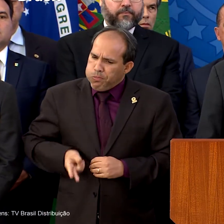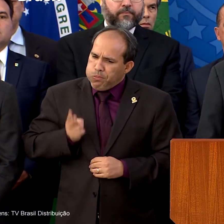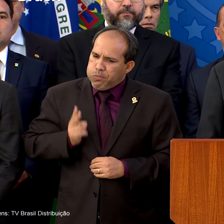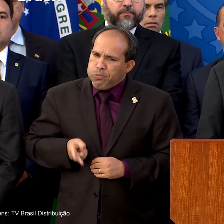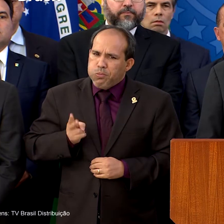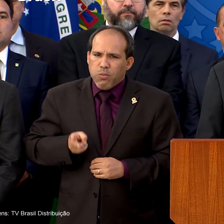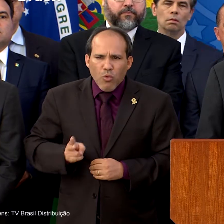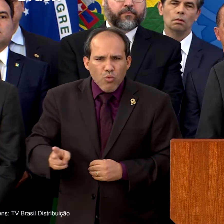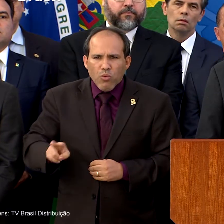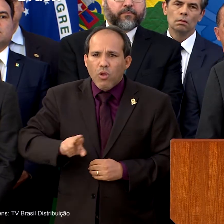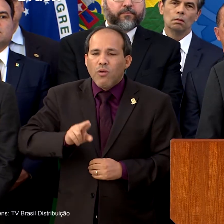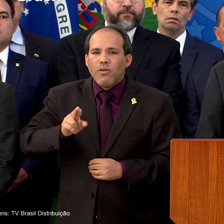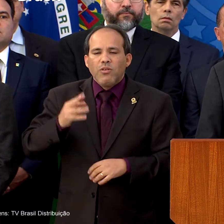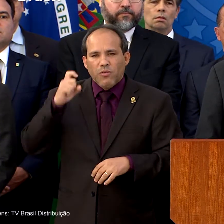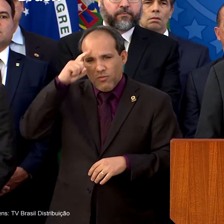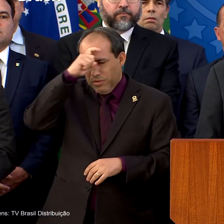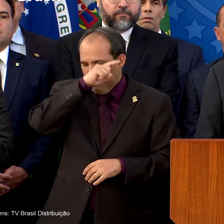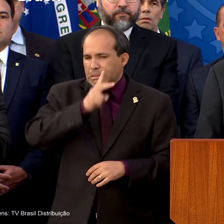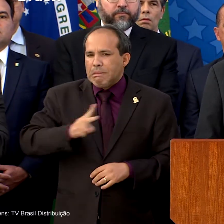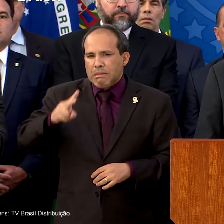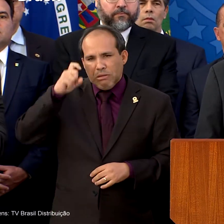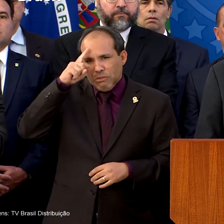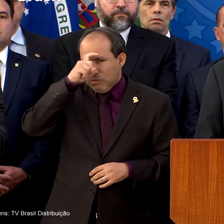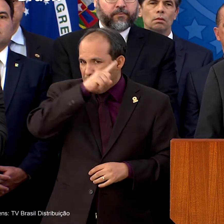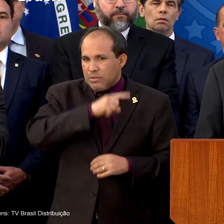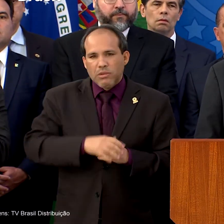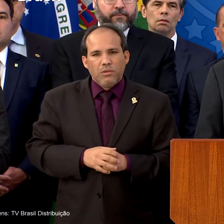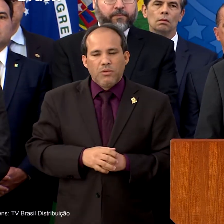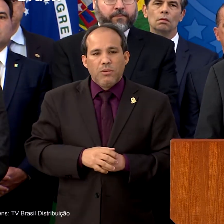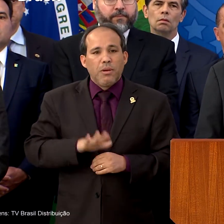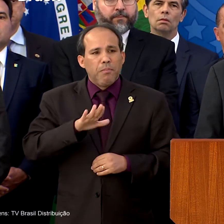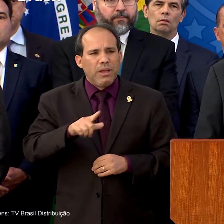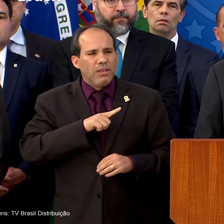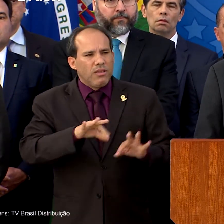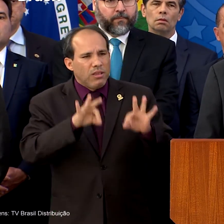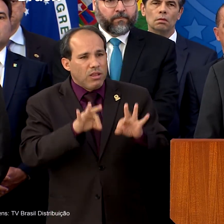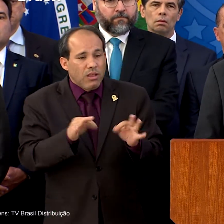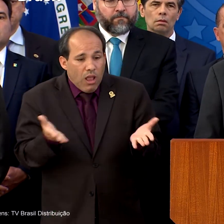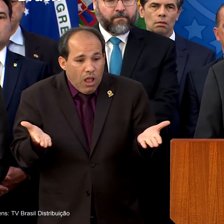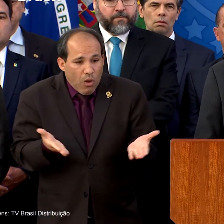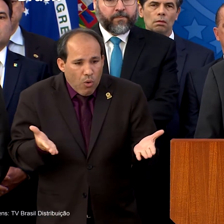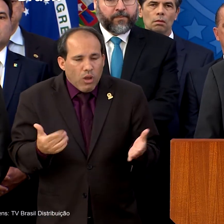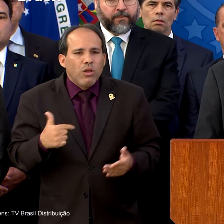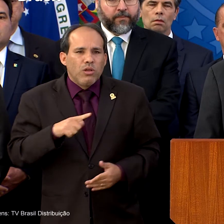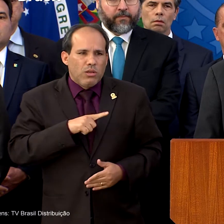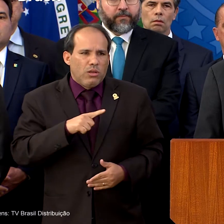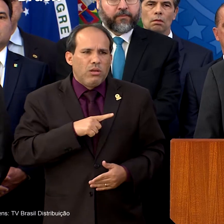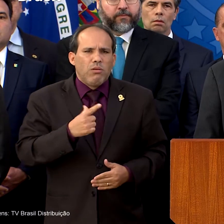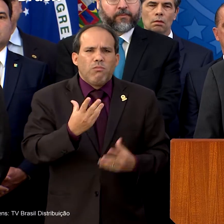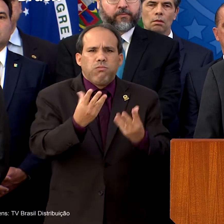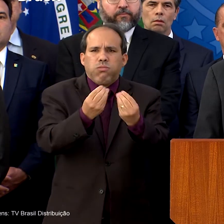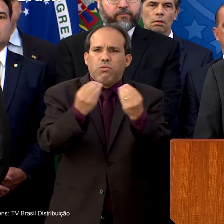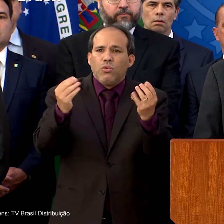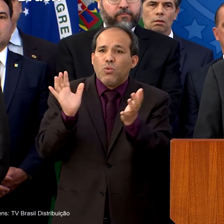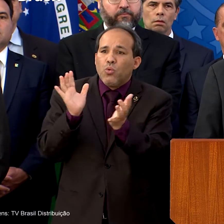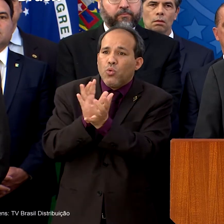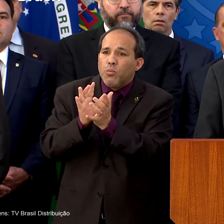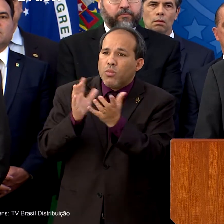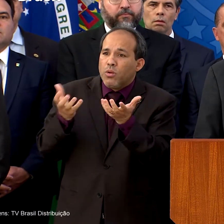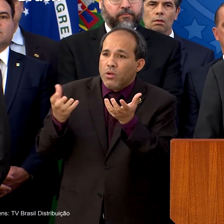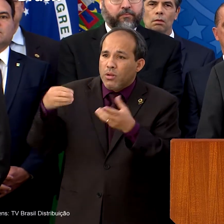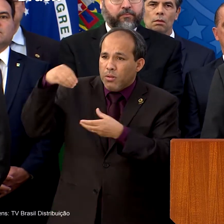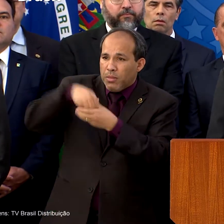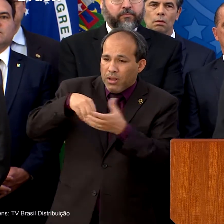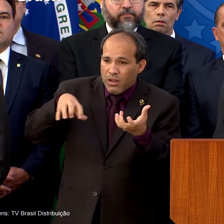fácil é mas pode ter certeza hoje em dia eu conto com muitos parlamentares